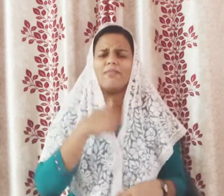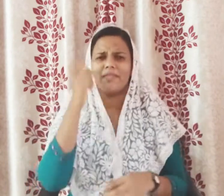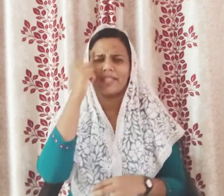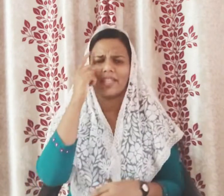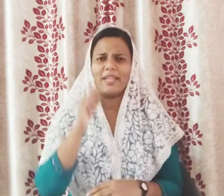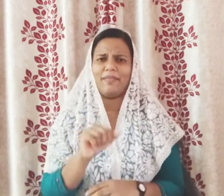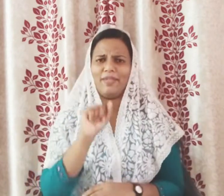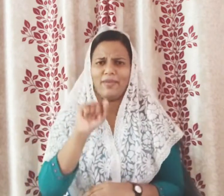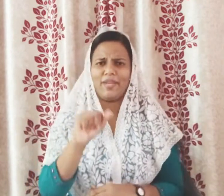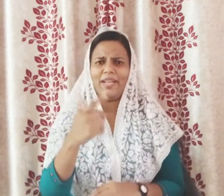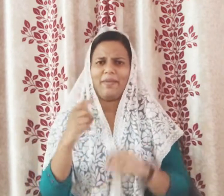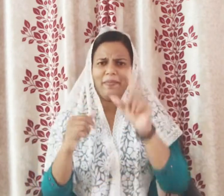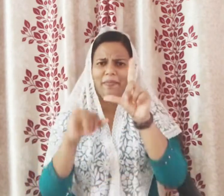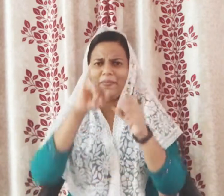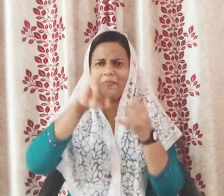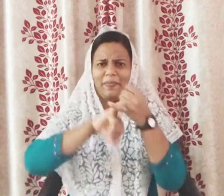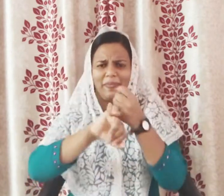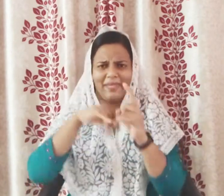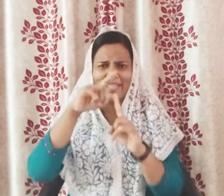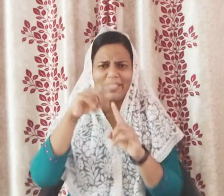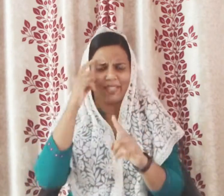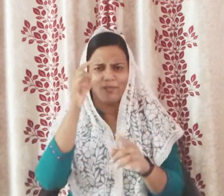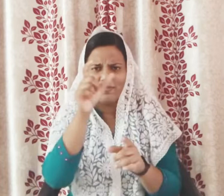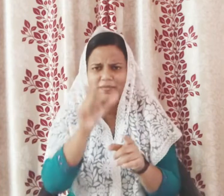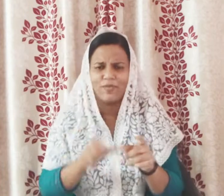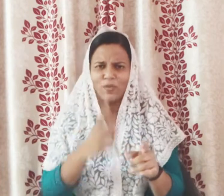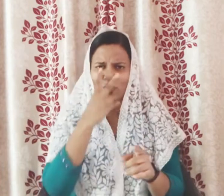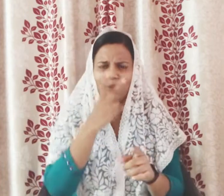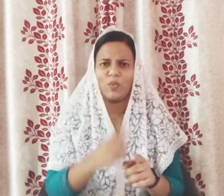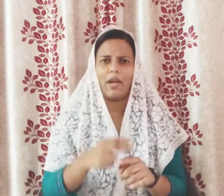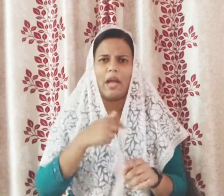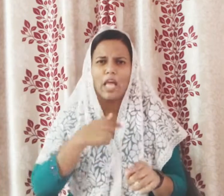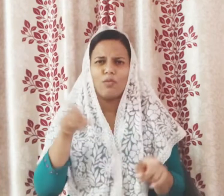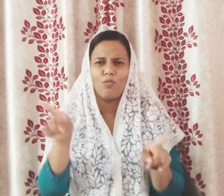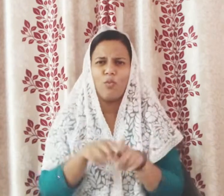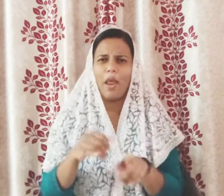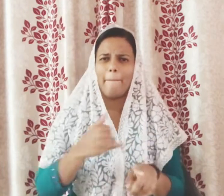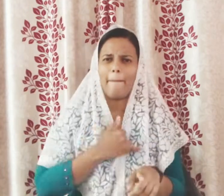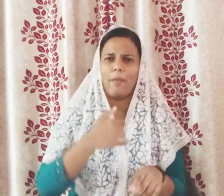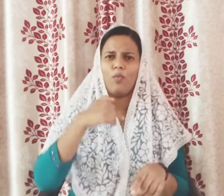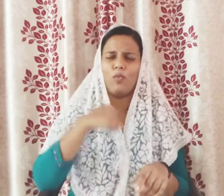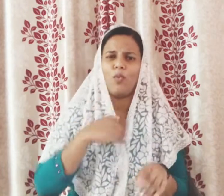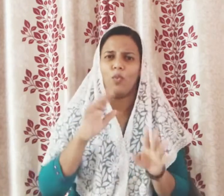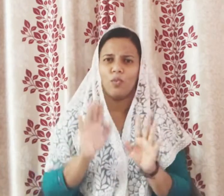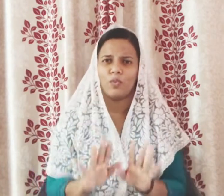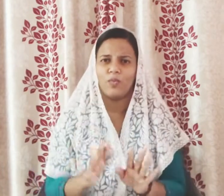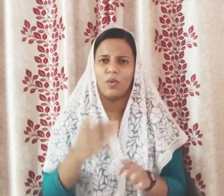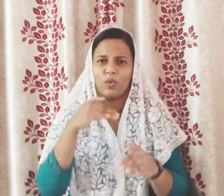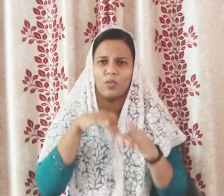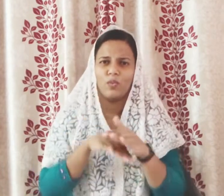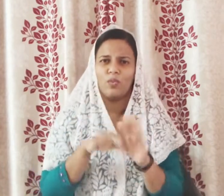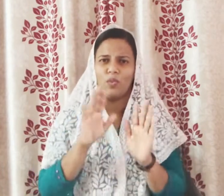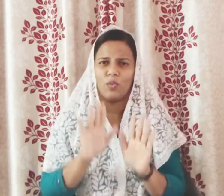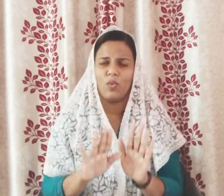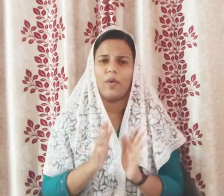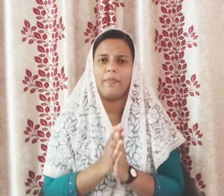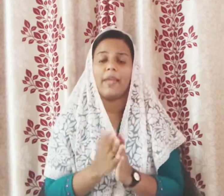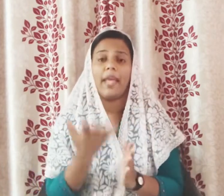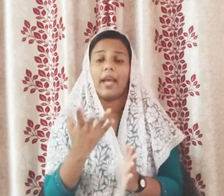തന്നെ ചിന്തിച്ചു നോക്കുക. ഞാൻ ഓരോന്നും ലിസ്റ്റ് പറയാതെ, ഏതെങ്കിലും തരത്തിൽ ആഖാന്മാർ പാപം നമ്മുടെ ജീവിതത്തിൽ ഒളിച്ചിരിപ്പുണ്ടെങ്കിൽ അത്